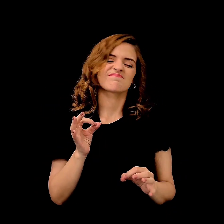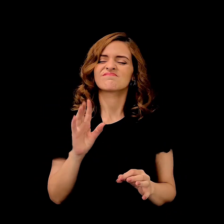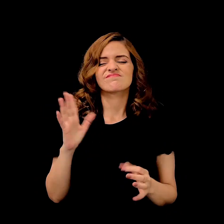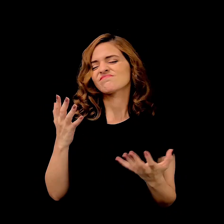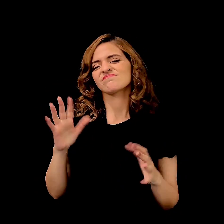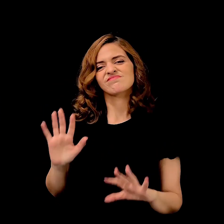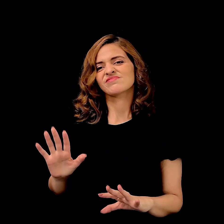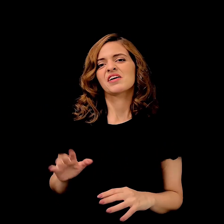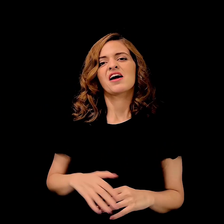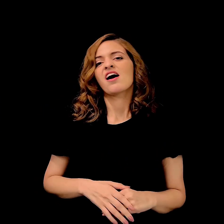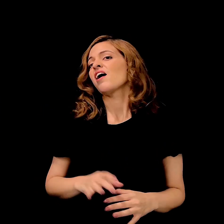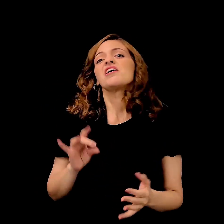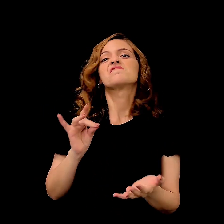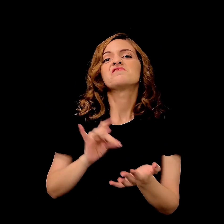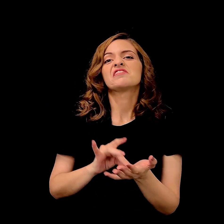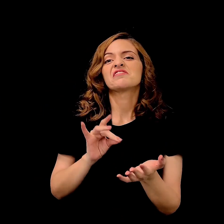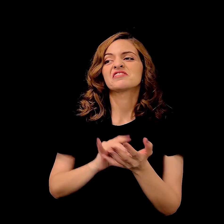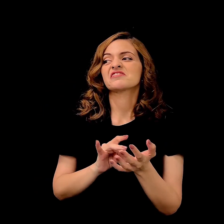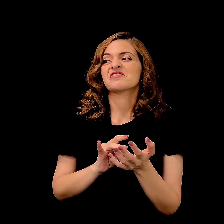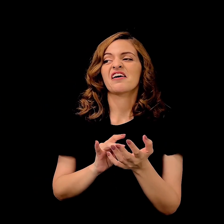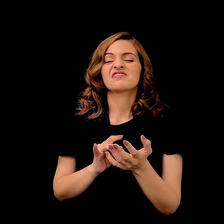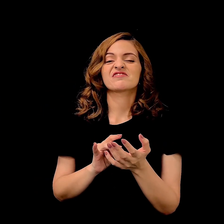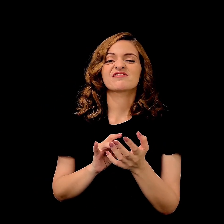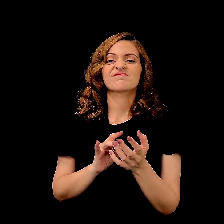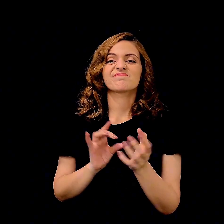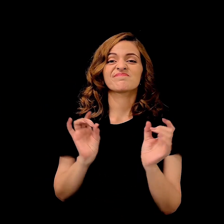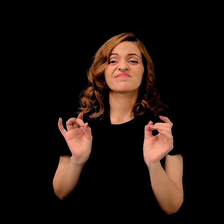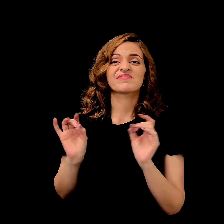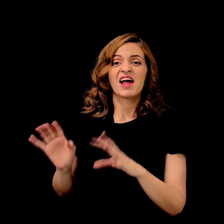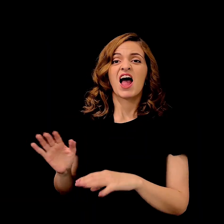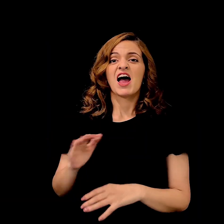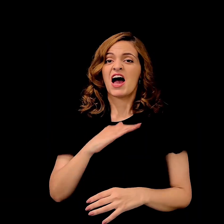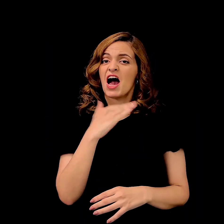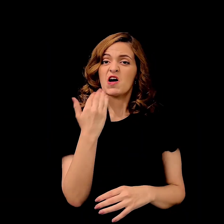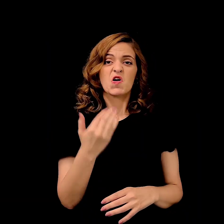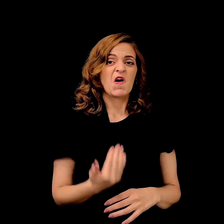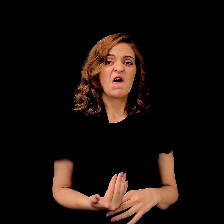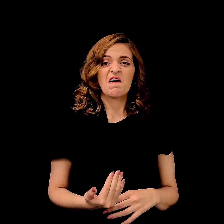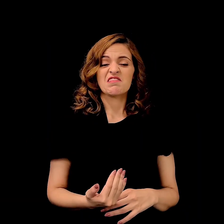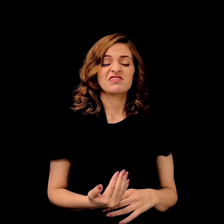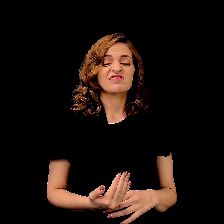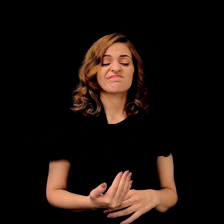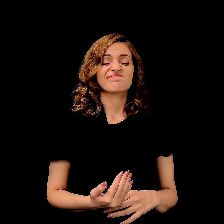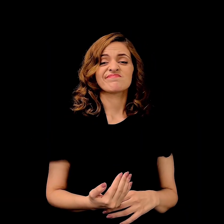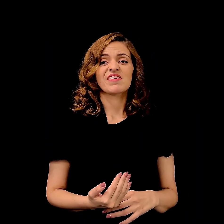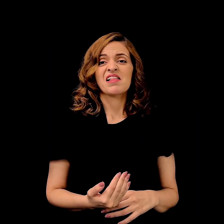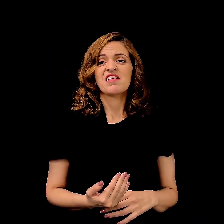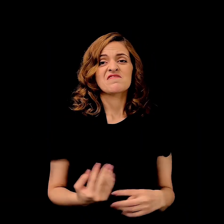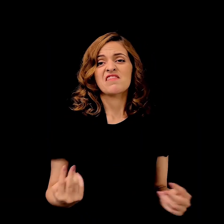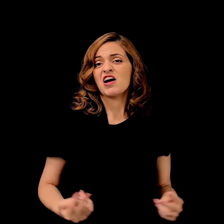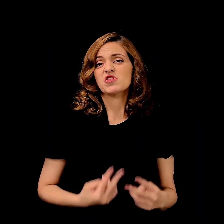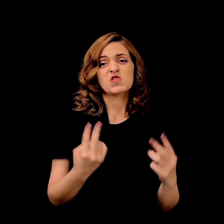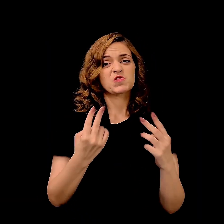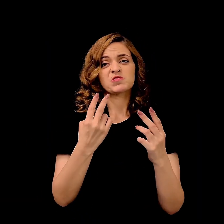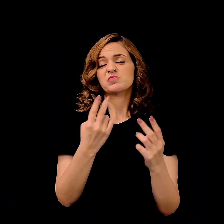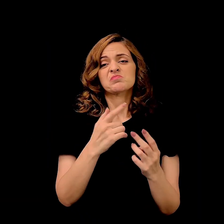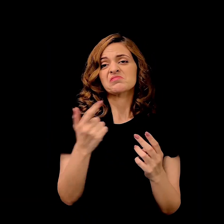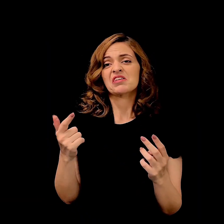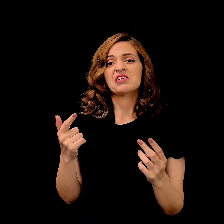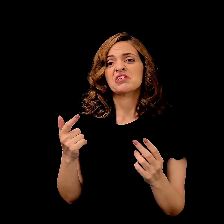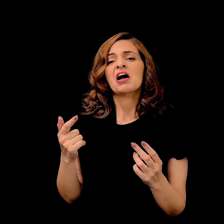verdade, não dá valor à honra, à hombridade, à